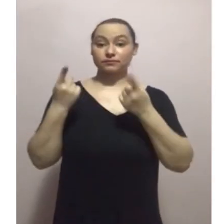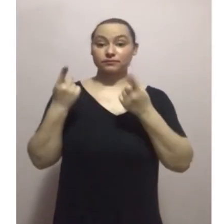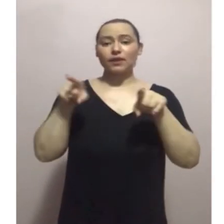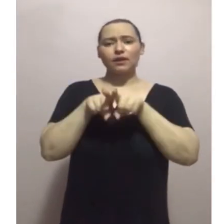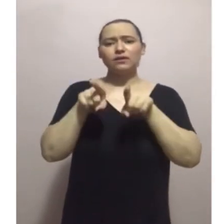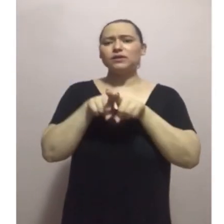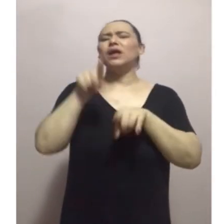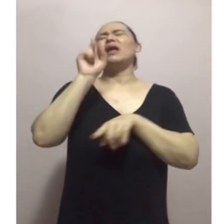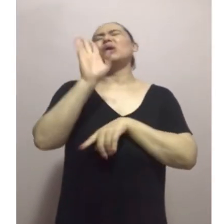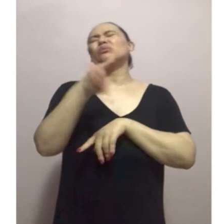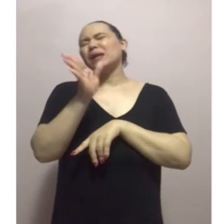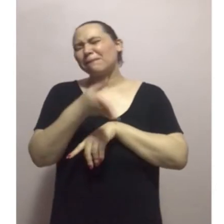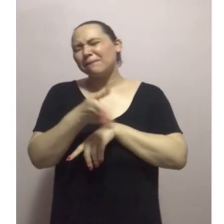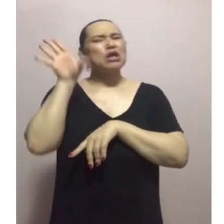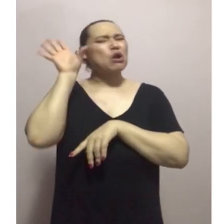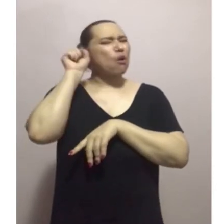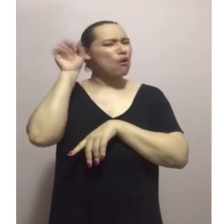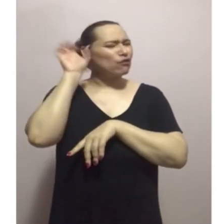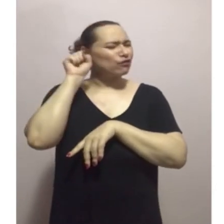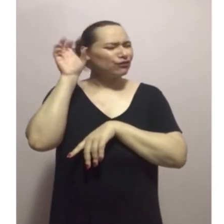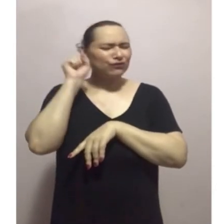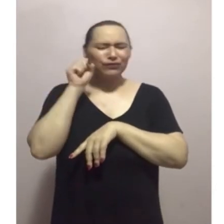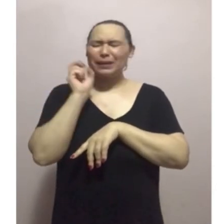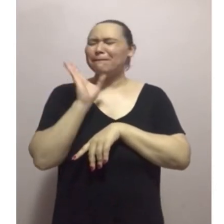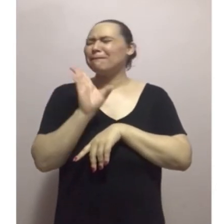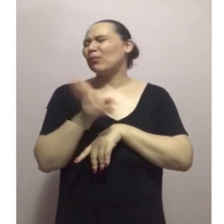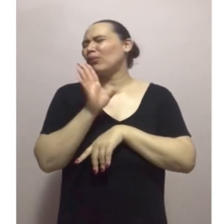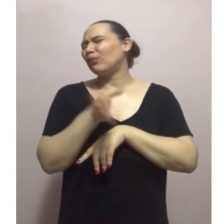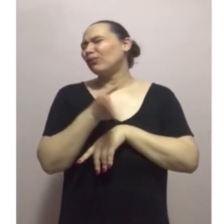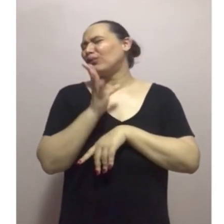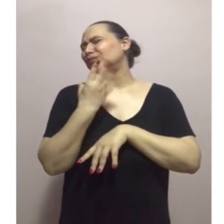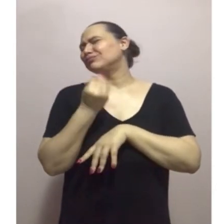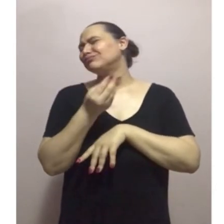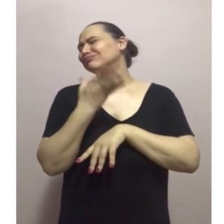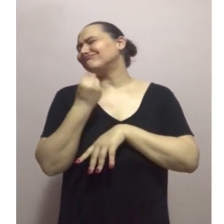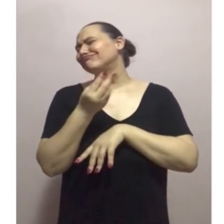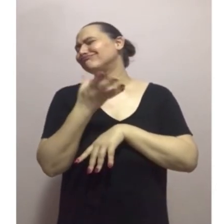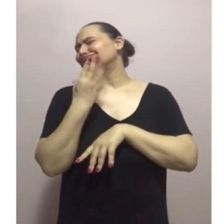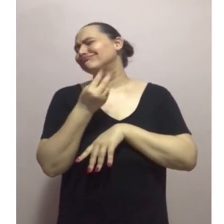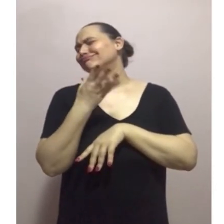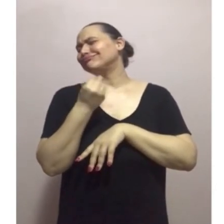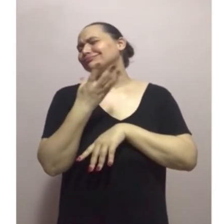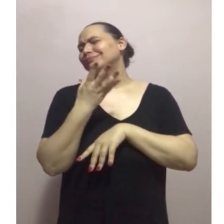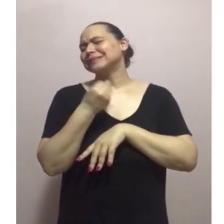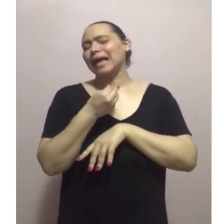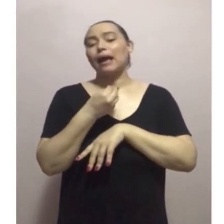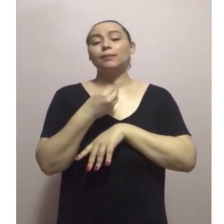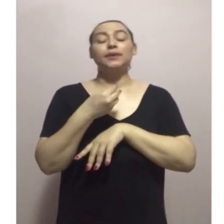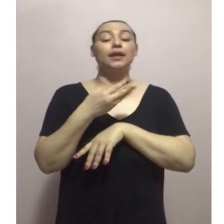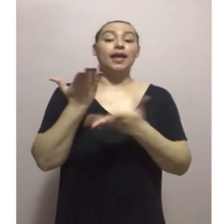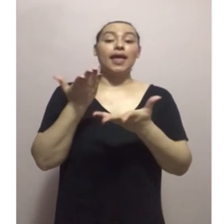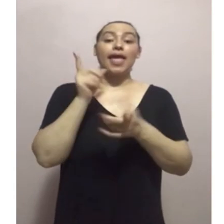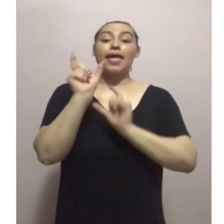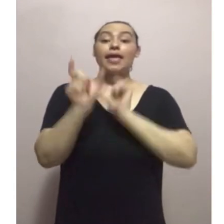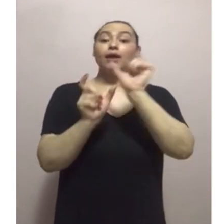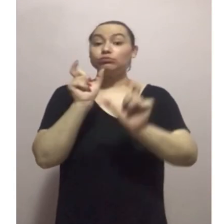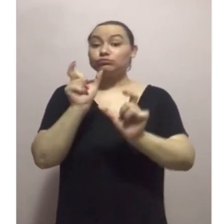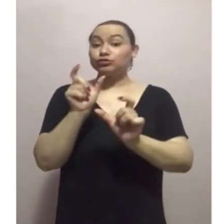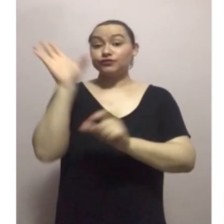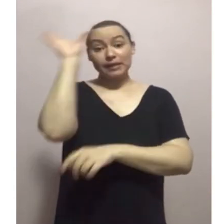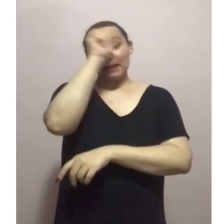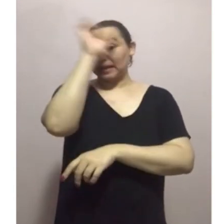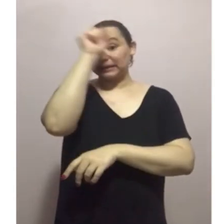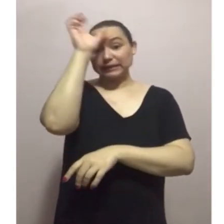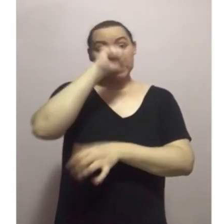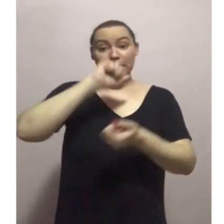uma coisa que eu também ouvi muito isso, e eu falei muito isso, que eu aprendi muito, porque eu tive que aprender a